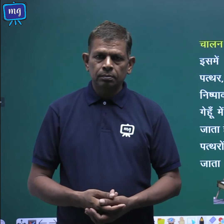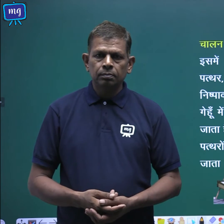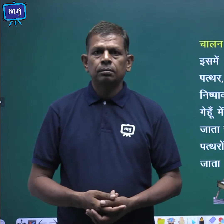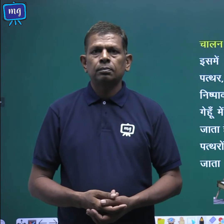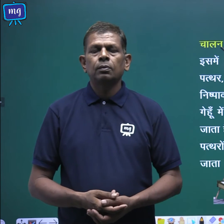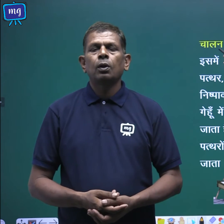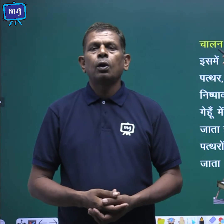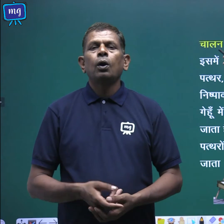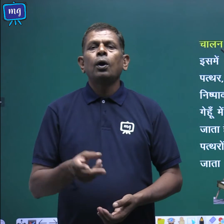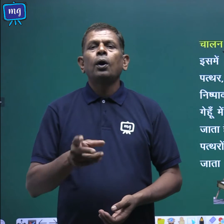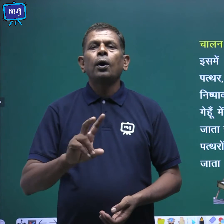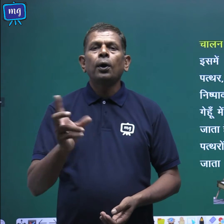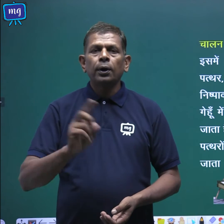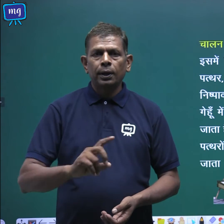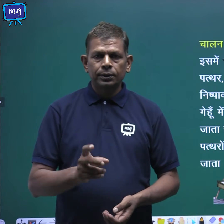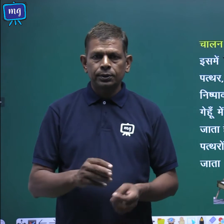अगली विधि है बच्चों